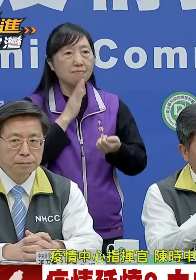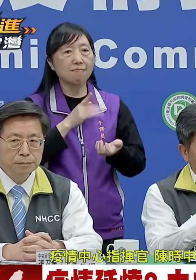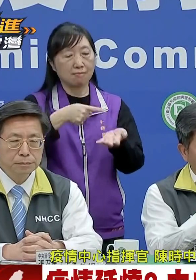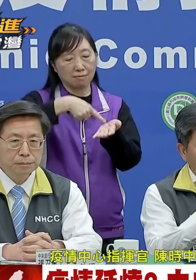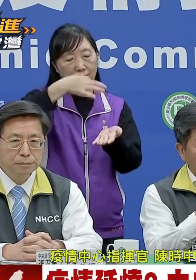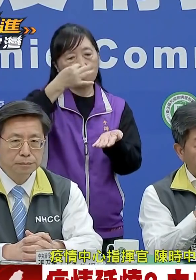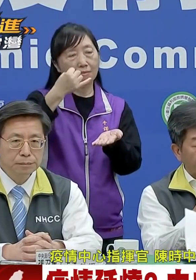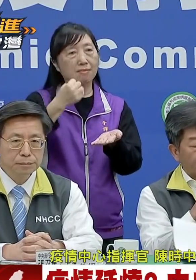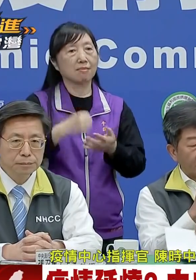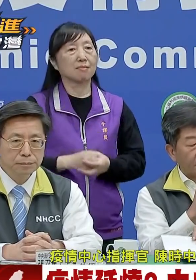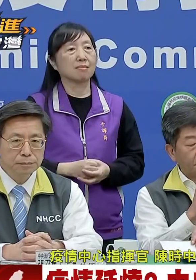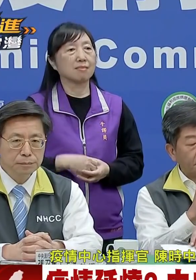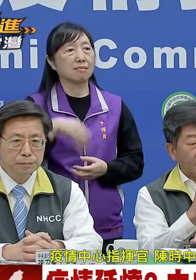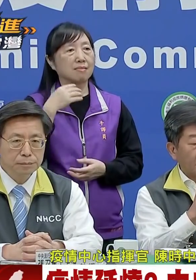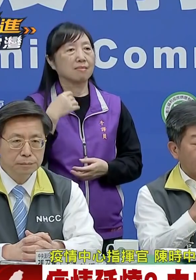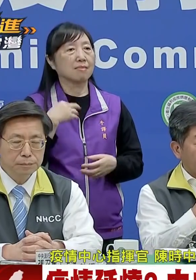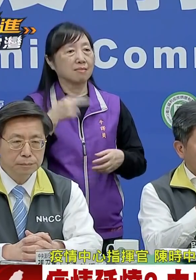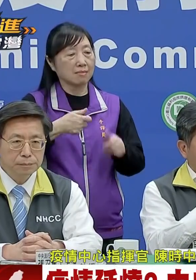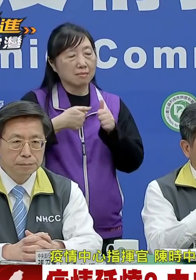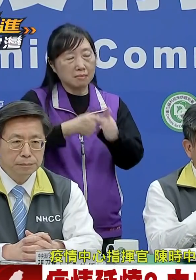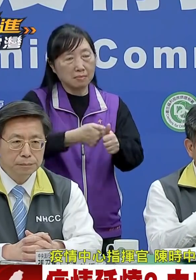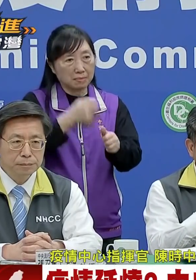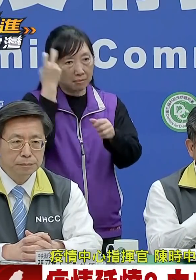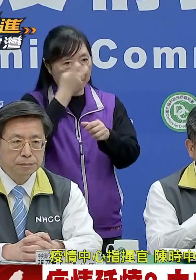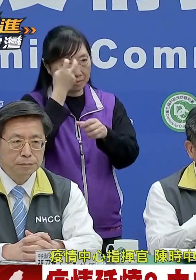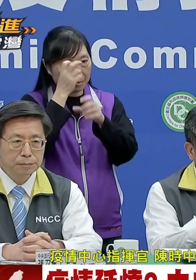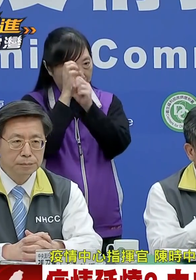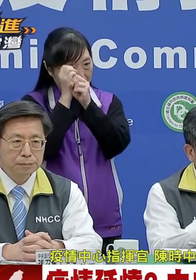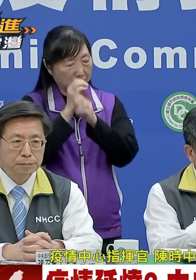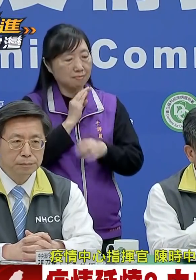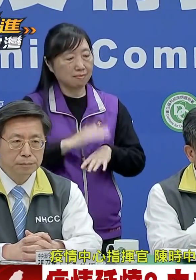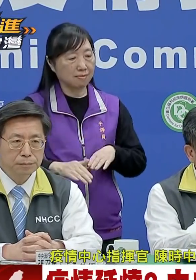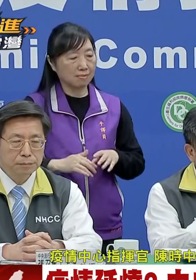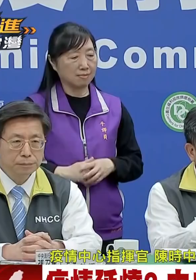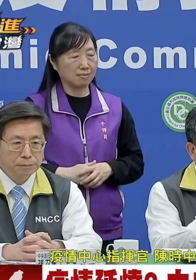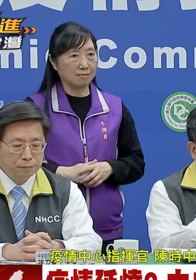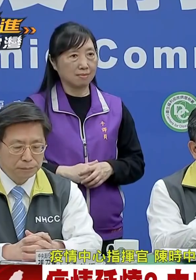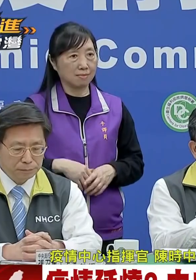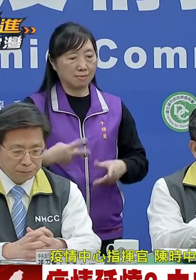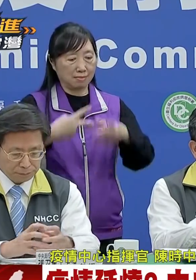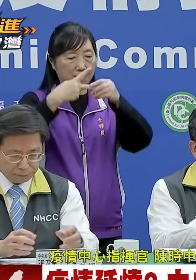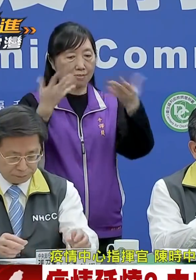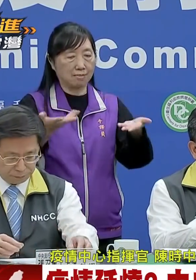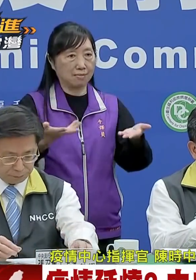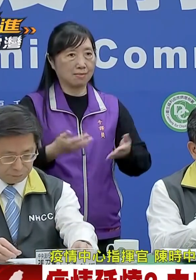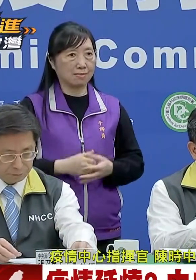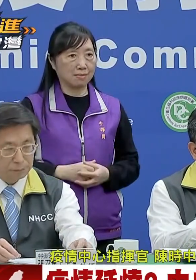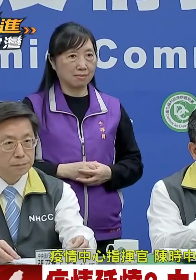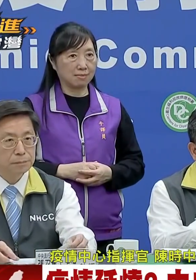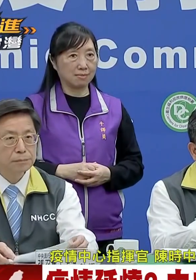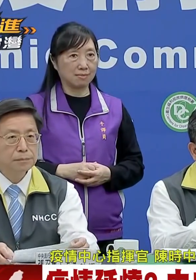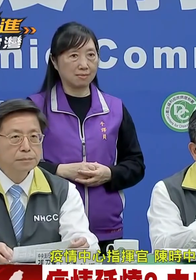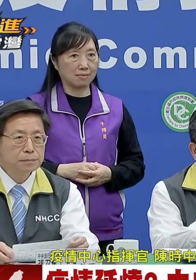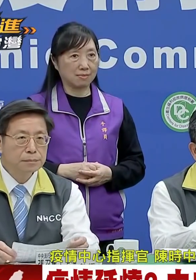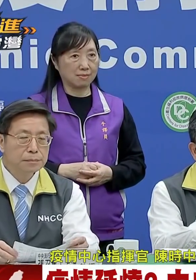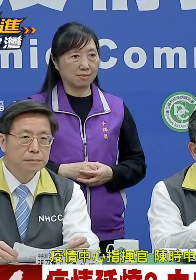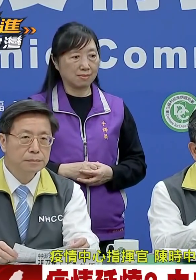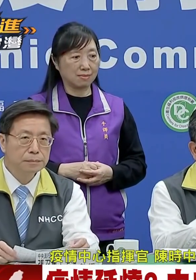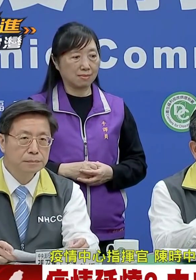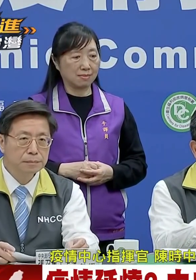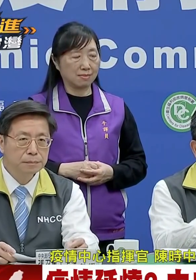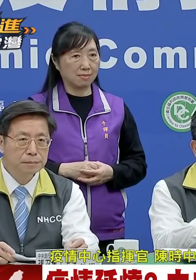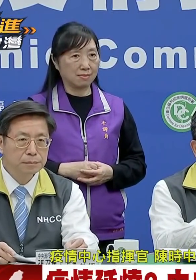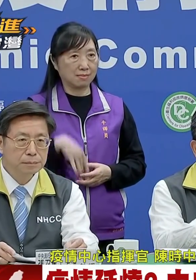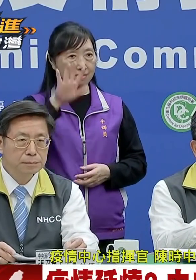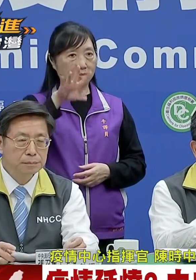说是不是要做进一步的检查。然后第二件事情跟大家来报告，好，大家就是说有一个我